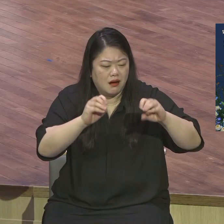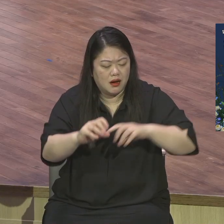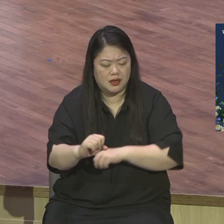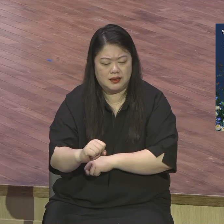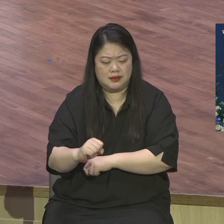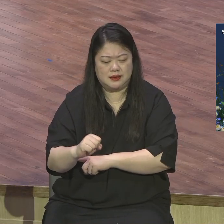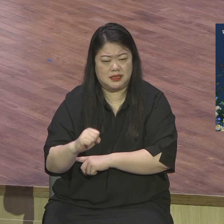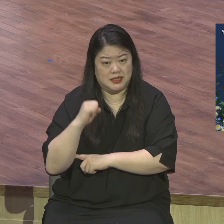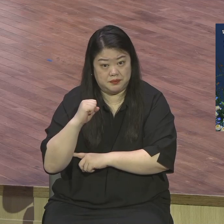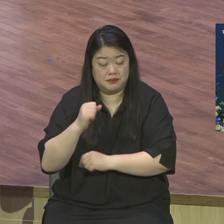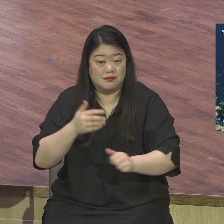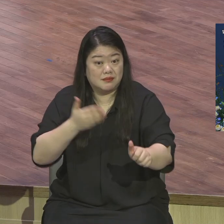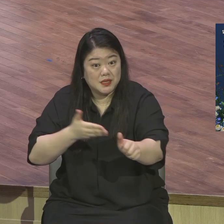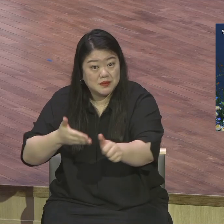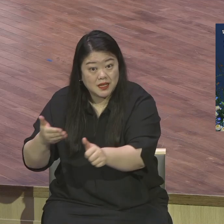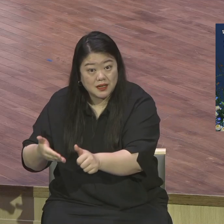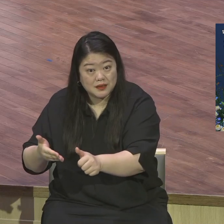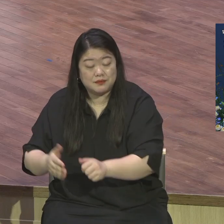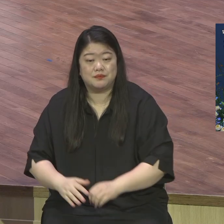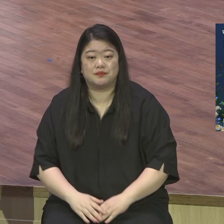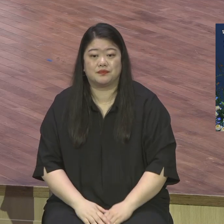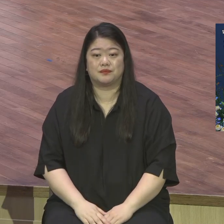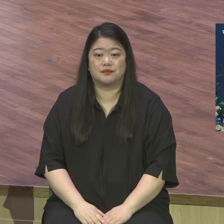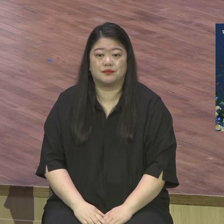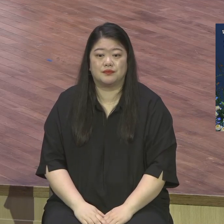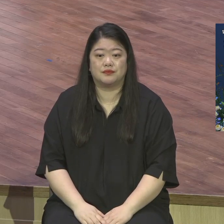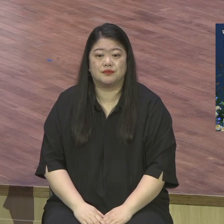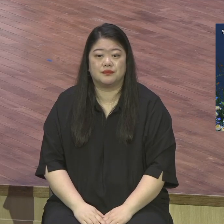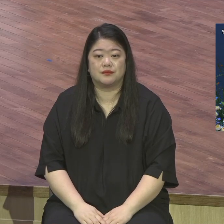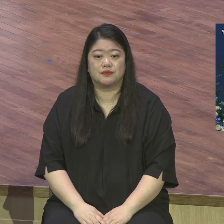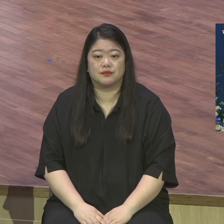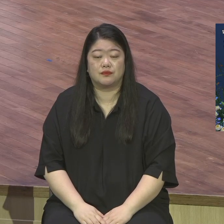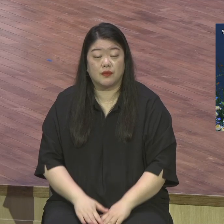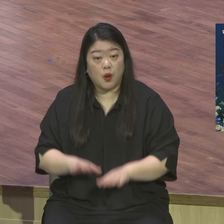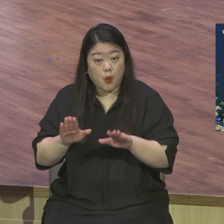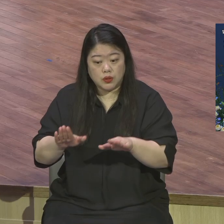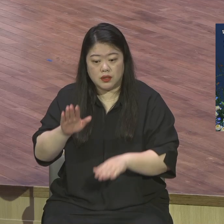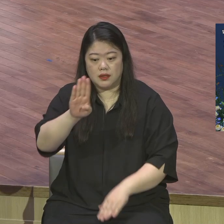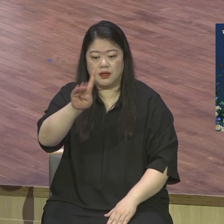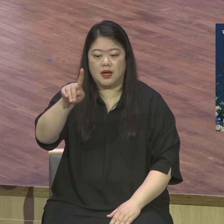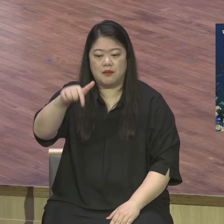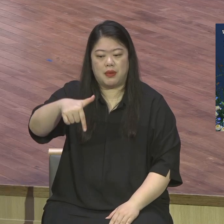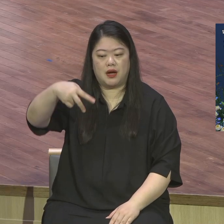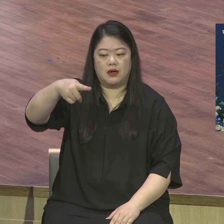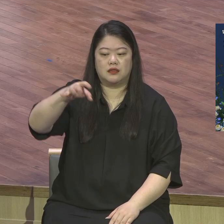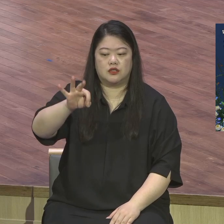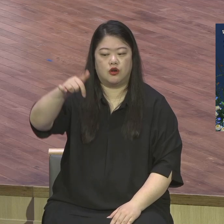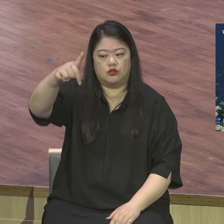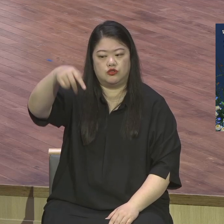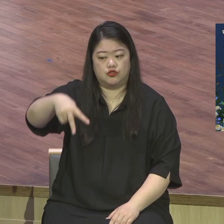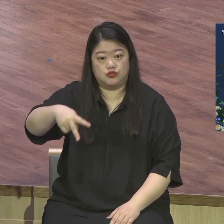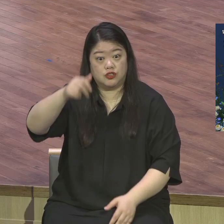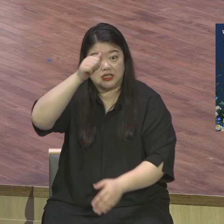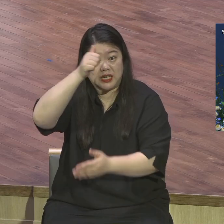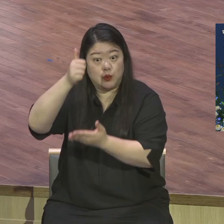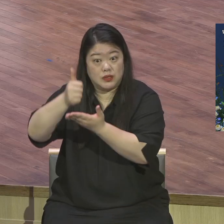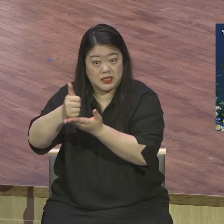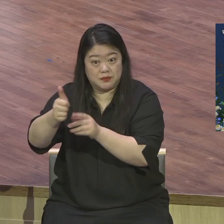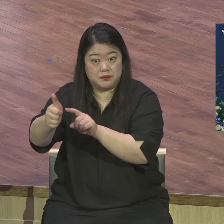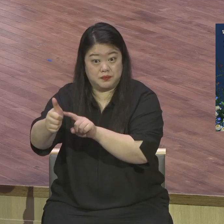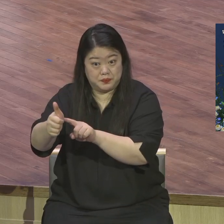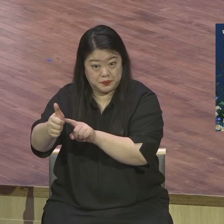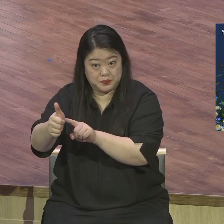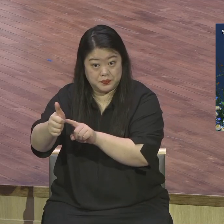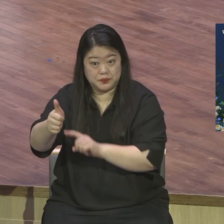그런 분들 되기 바랍니다 우리 장례위원장 우리 박성규 장론님이 시신을